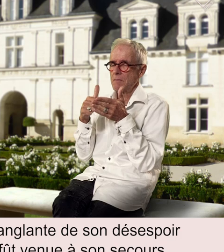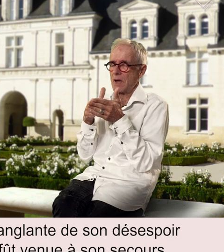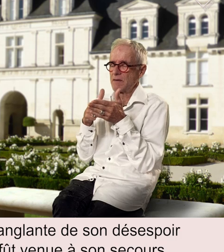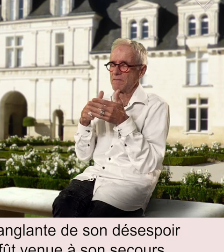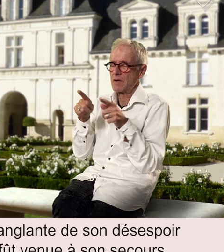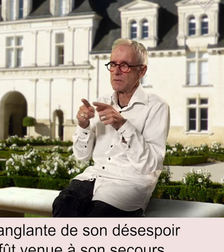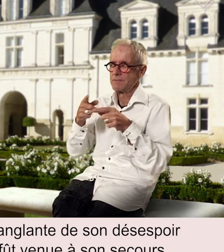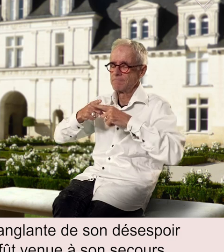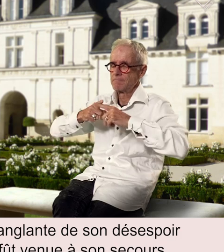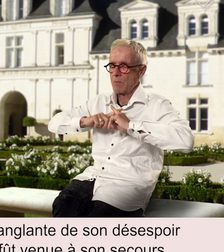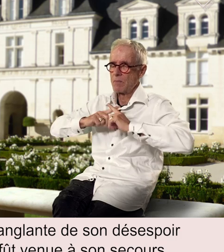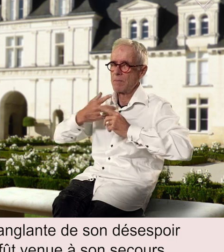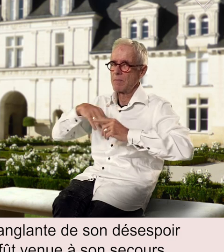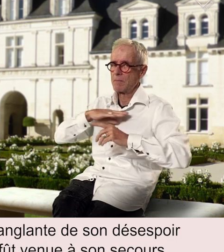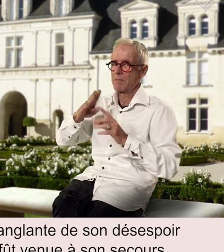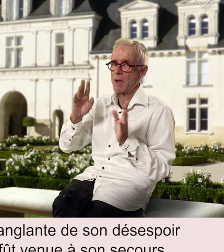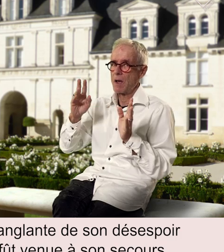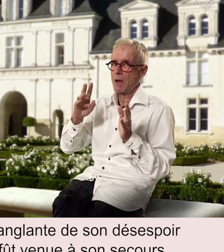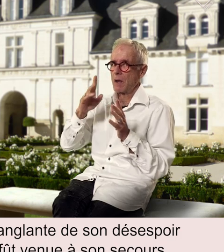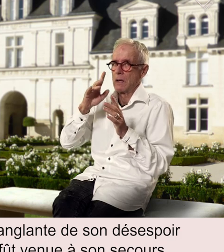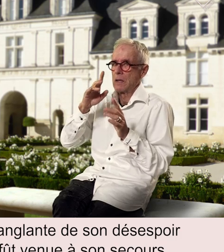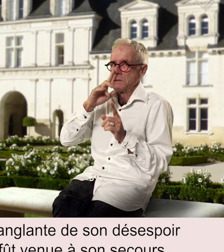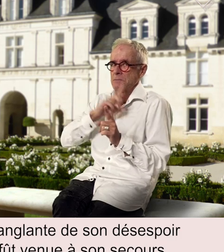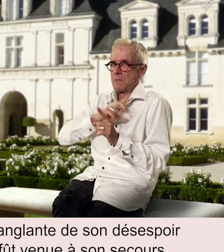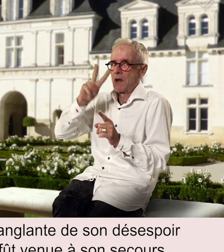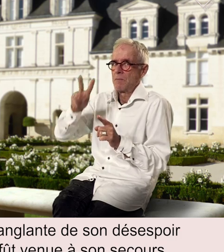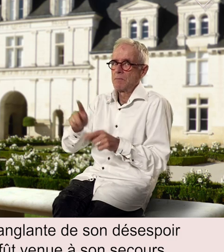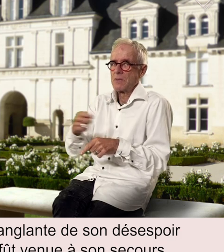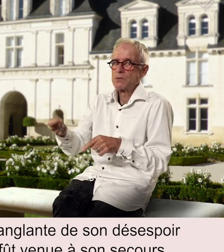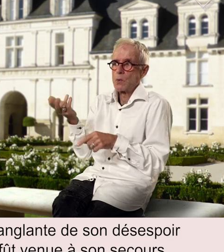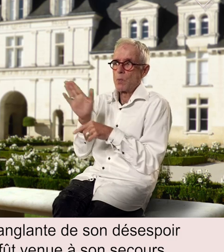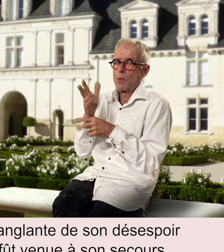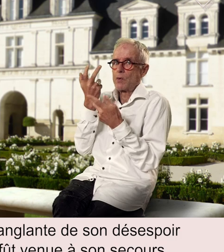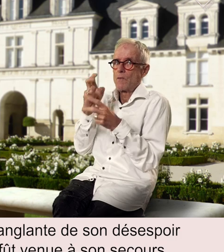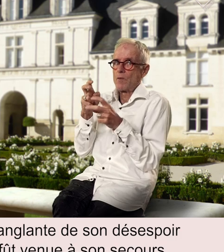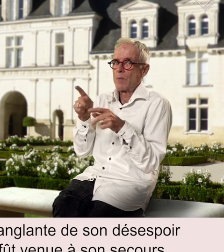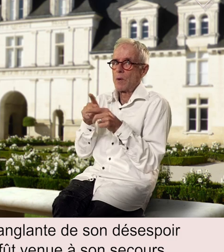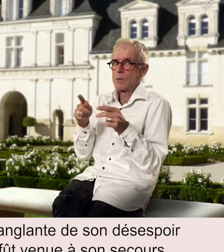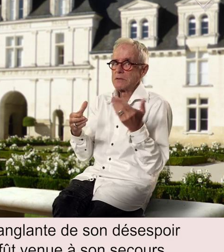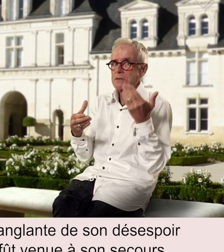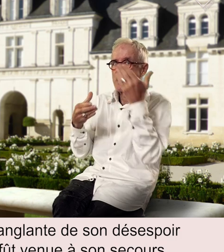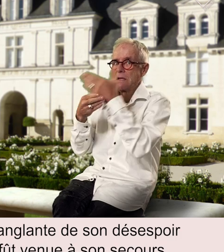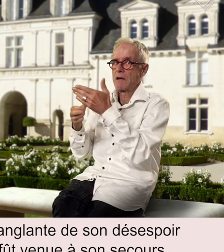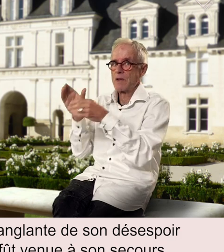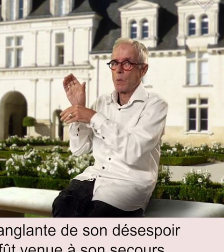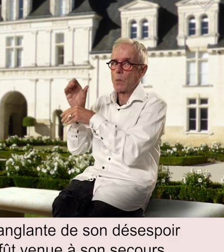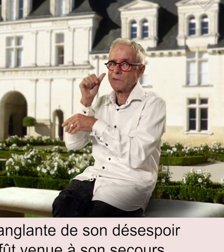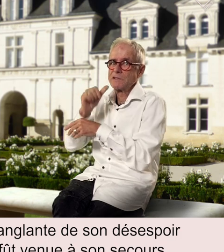ne l'eût obligé par des raisons puissantes, en l'état qu'étaient les choses, à ne rien entreprendre contre le duc de